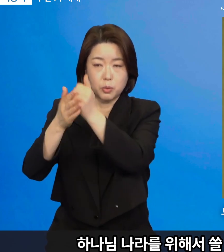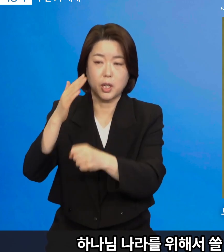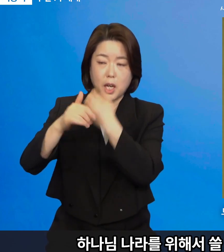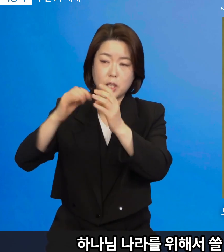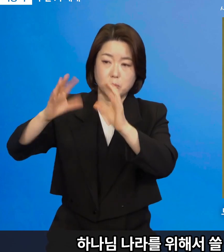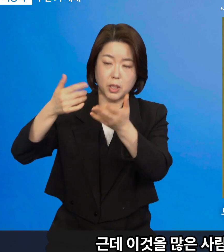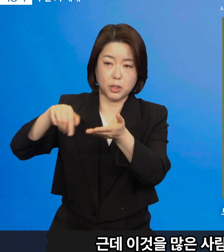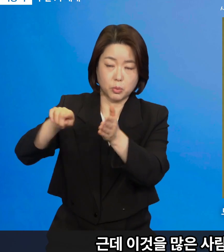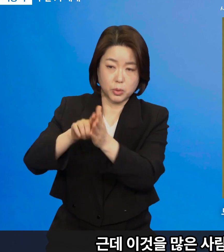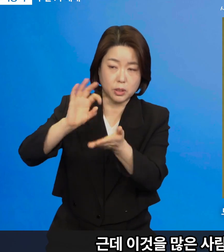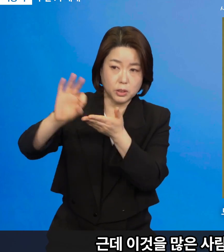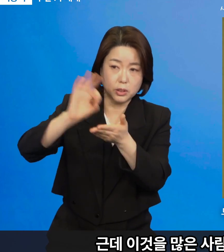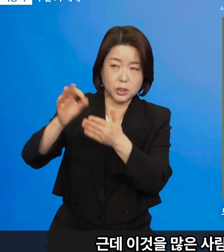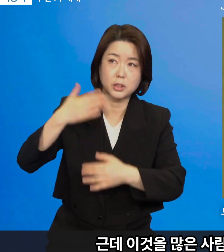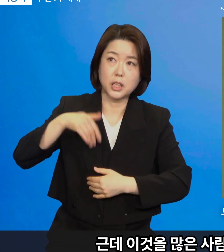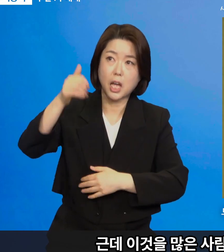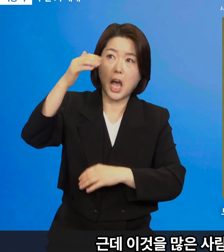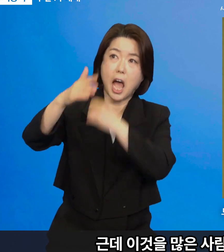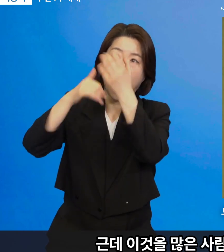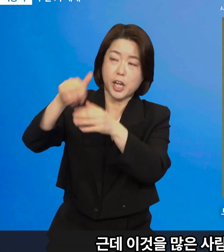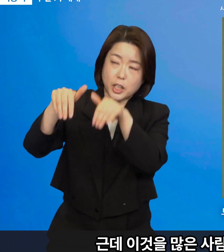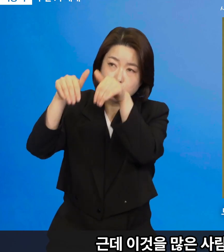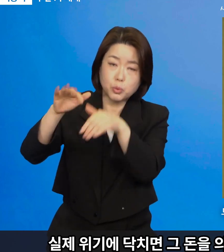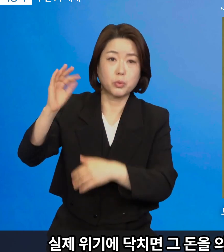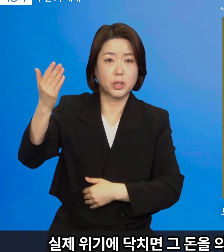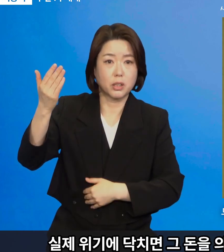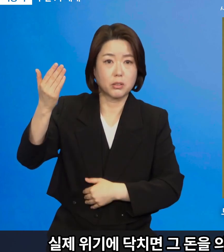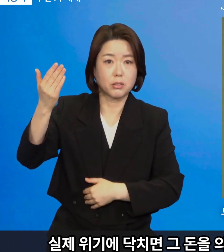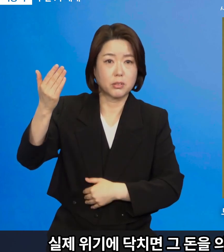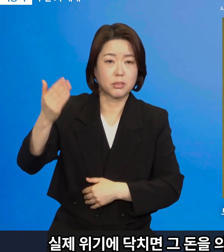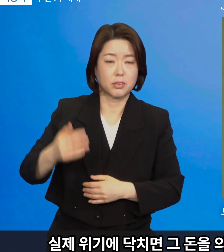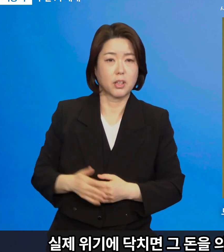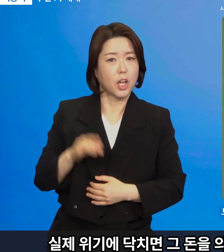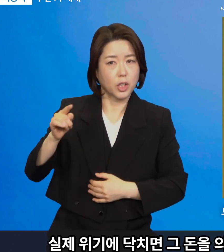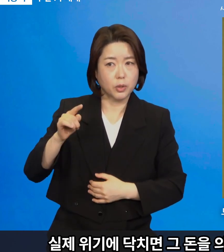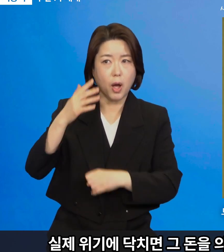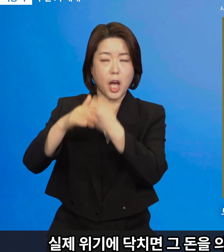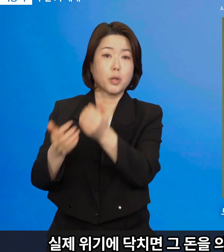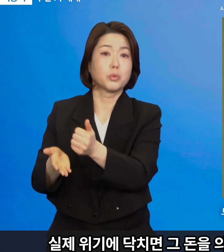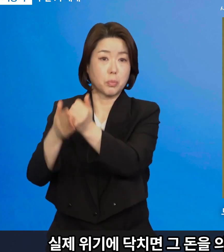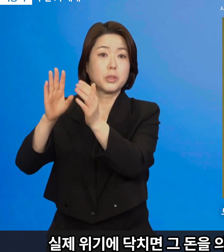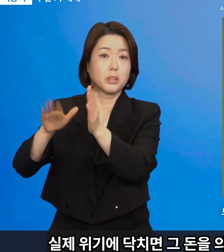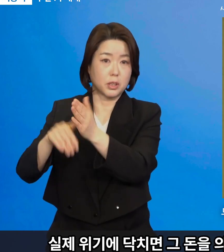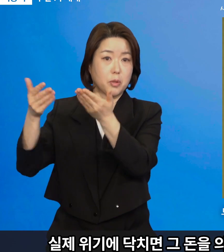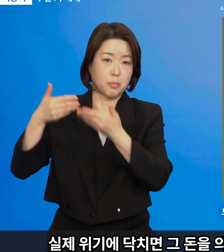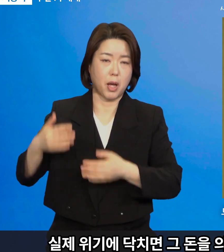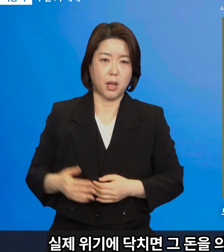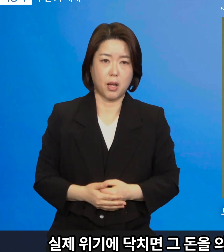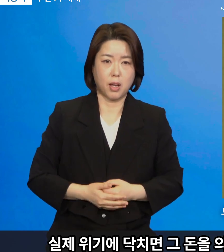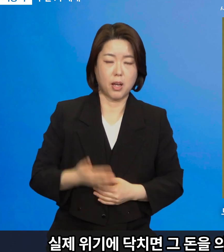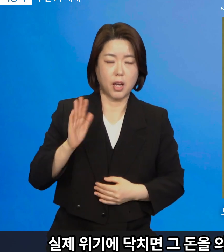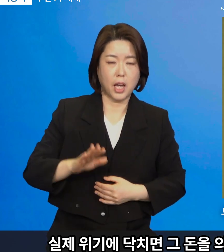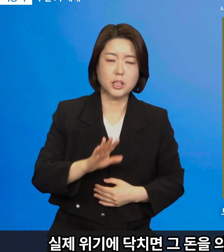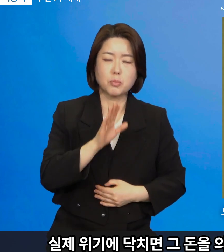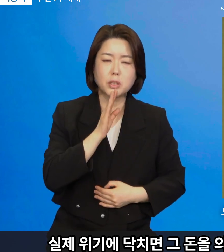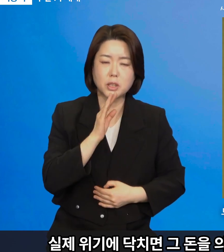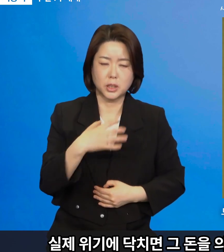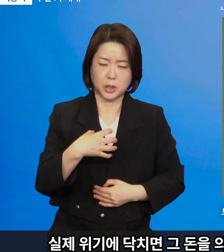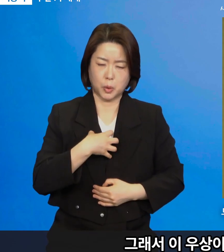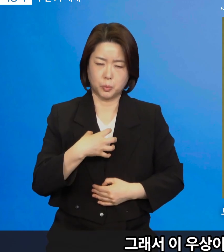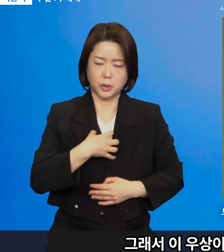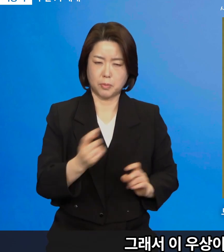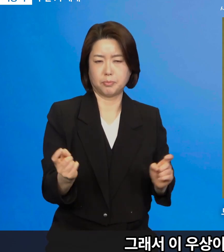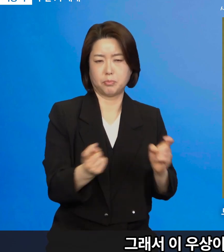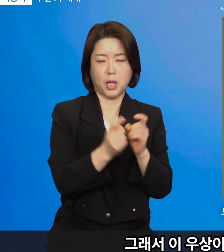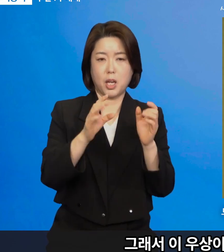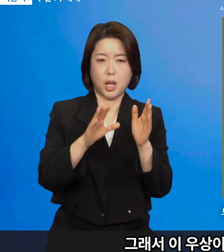되는 거예요. 근데 이것을 많은 사람들이 머리로는 아는데 실제 위기에 닥치면 그 돈을 의지하게 되는 유혹을 받게